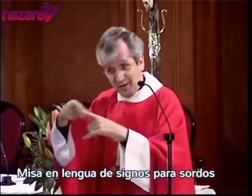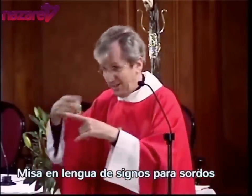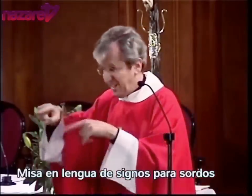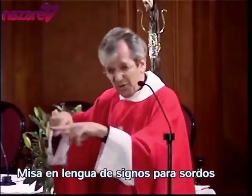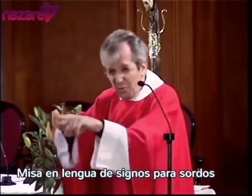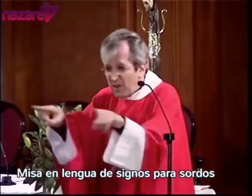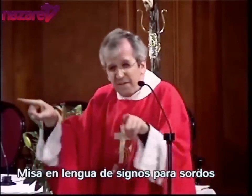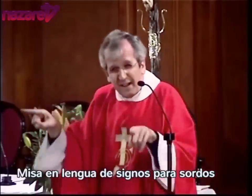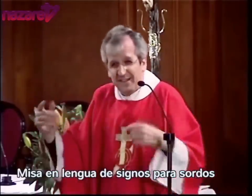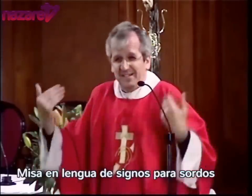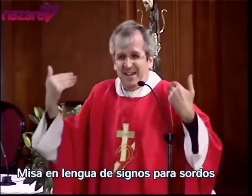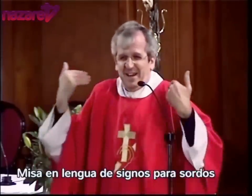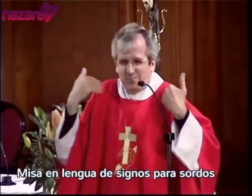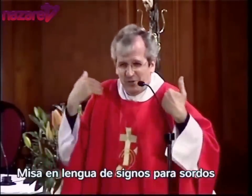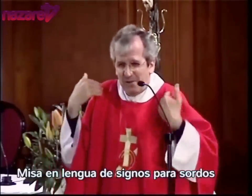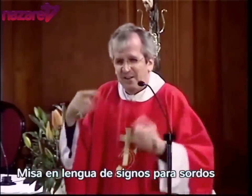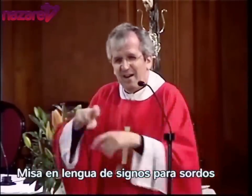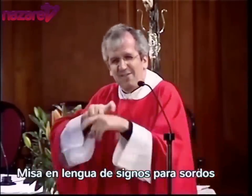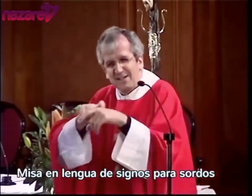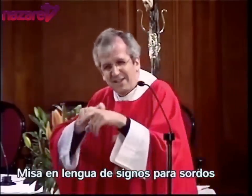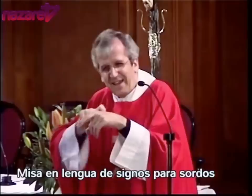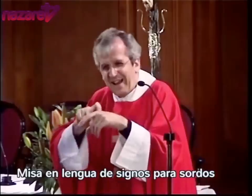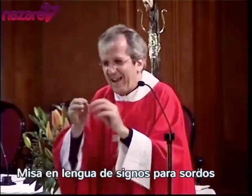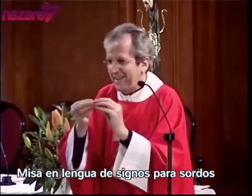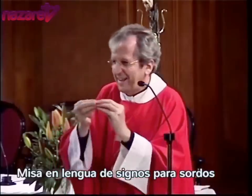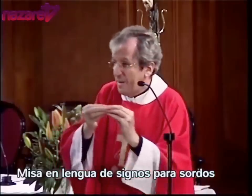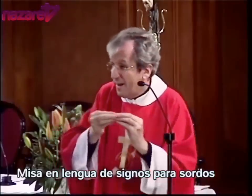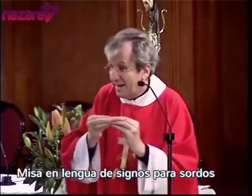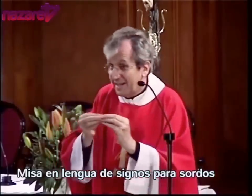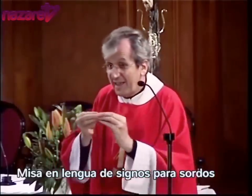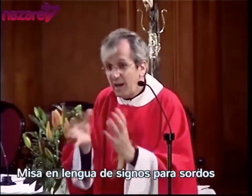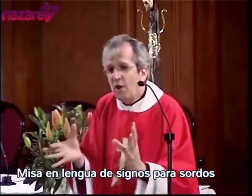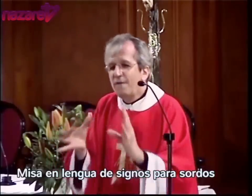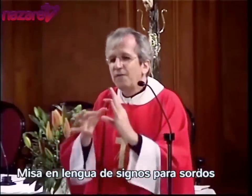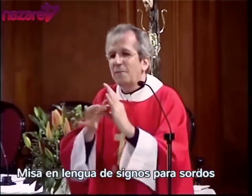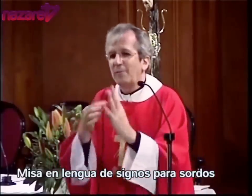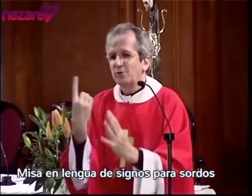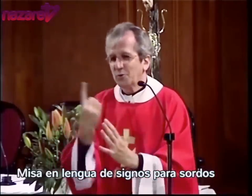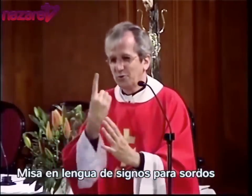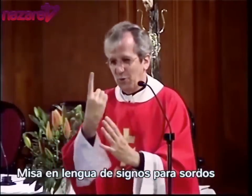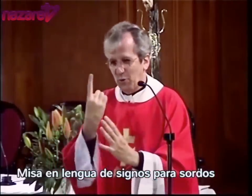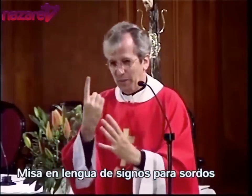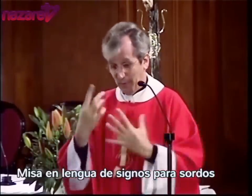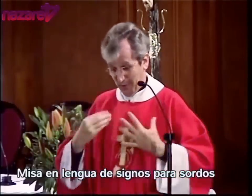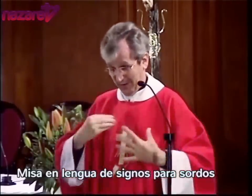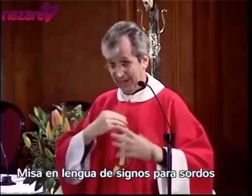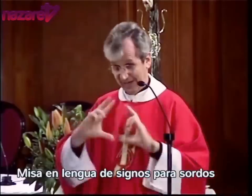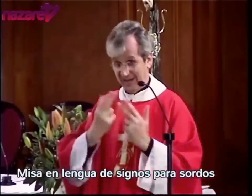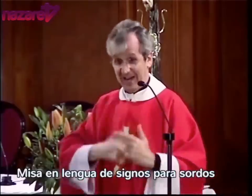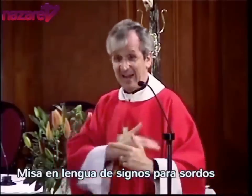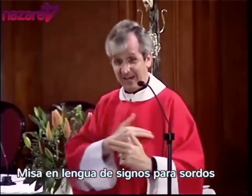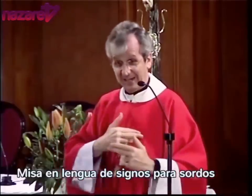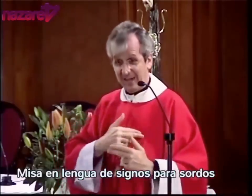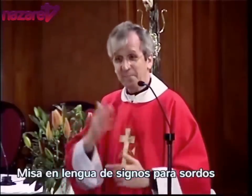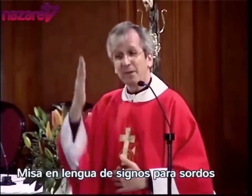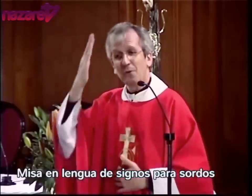todos, siendo muy diferentes en responsabilidades, en carácter, en maneras de hacer, formamos un solo cuerpo, que es